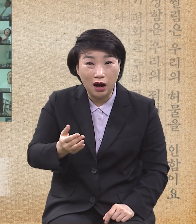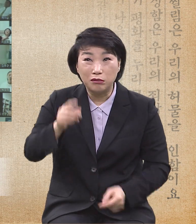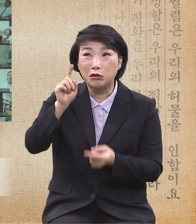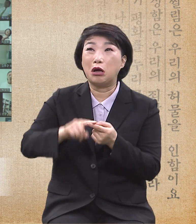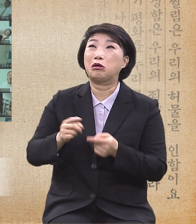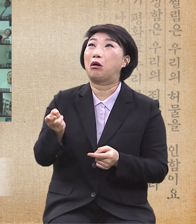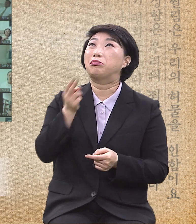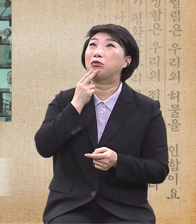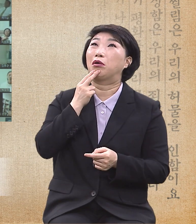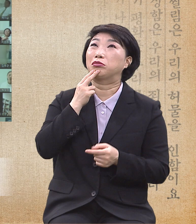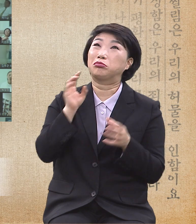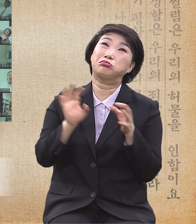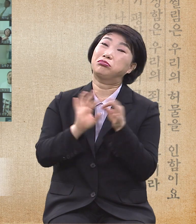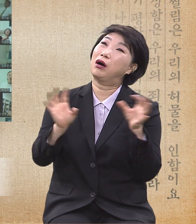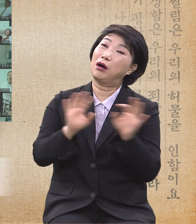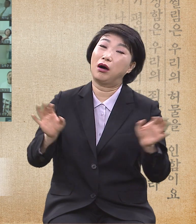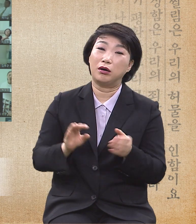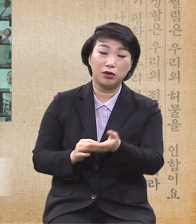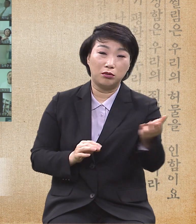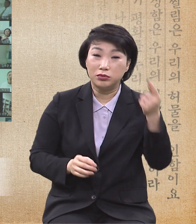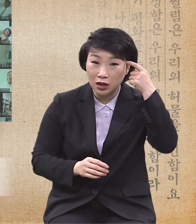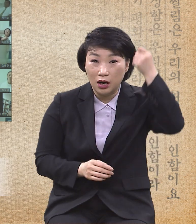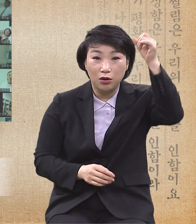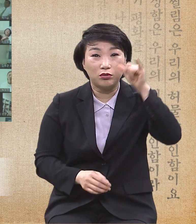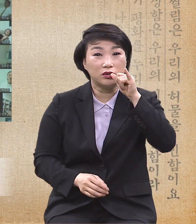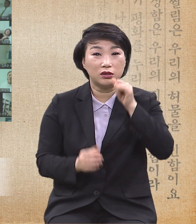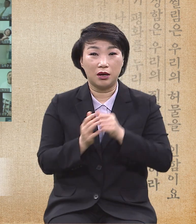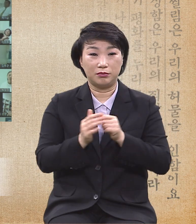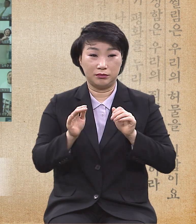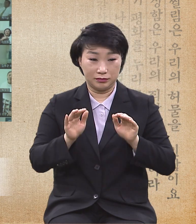살아도 된다고 믿는 구석이 있기 때문에 그렇잖아요.